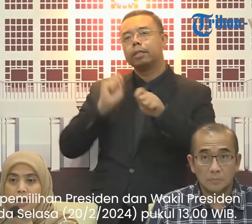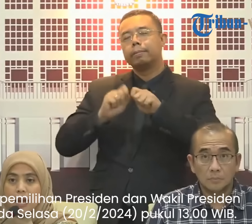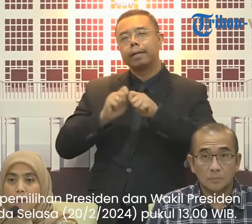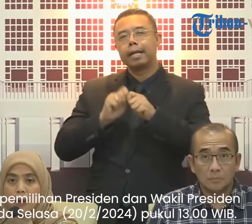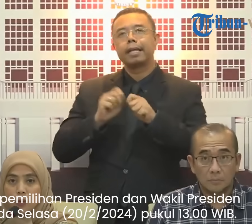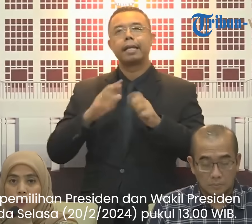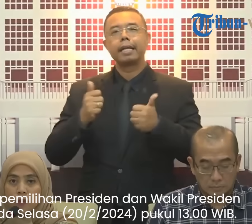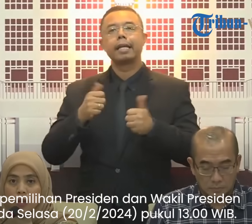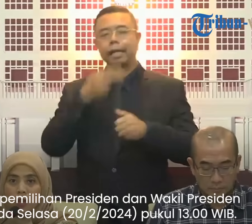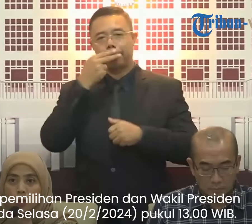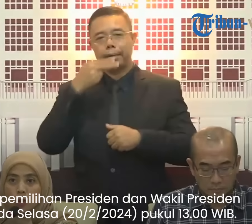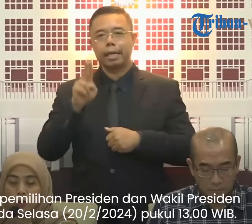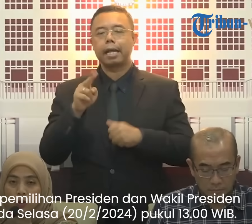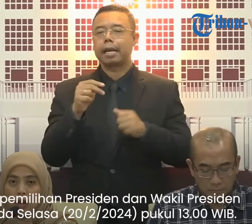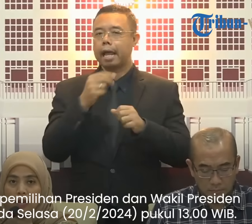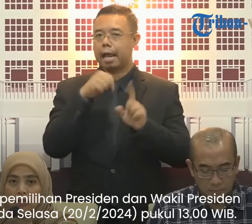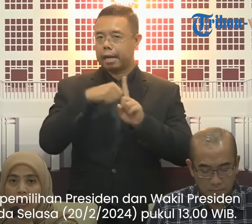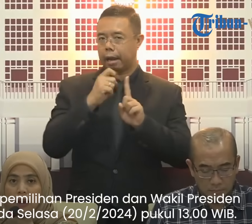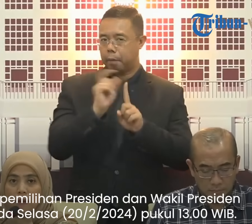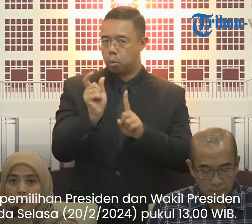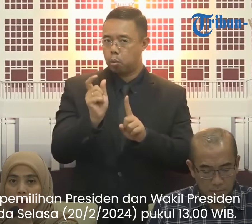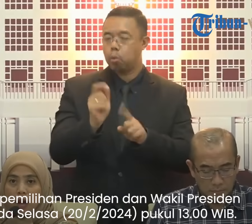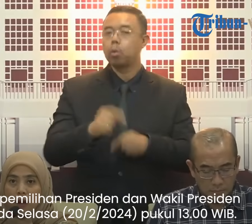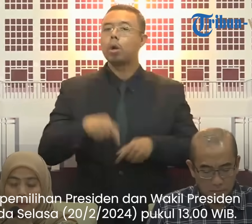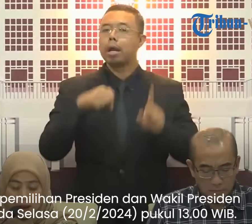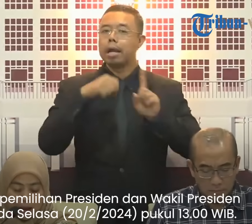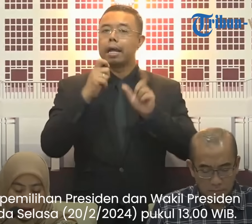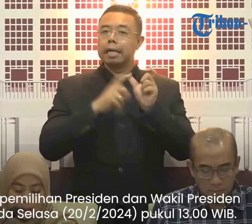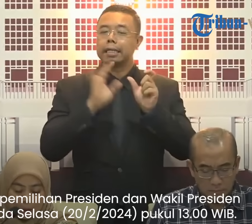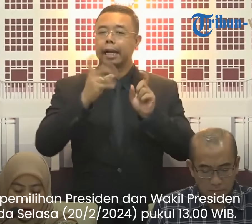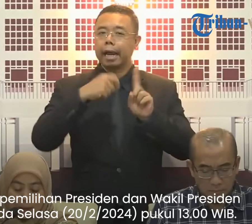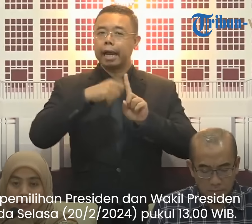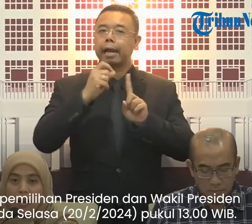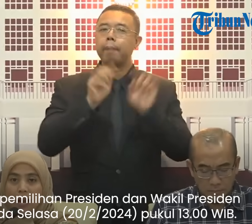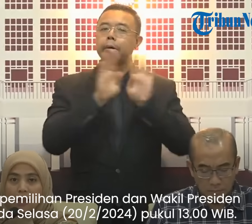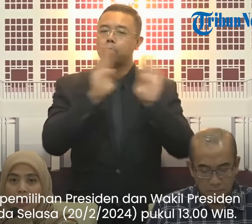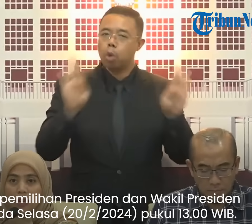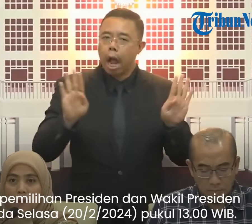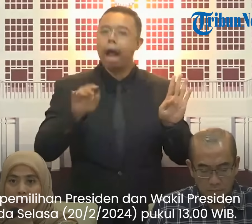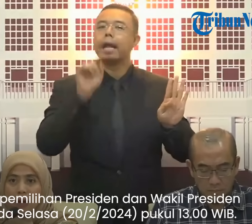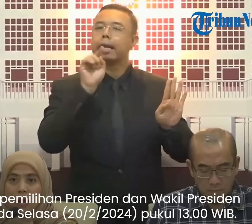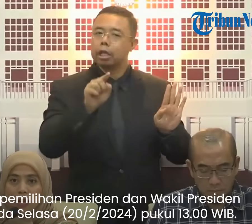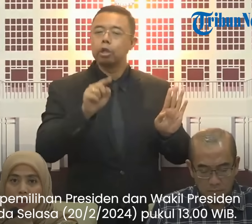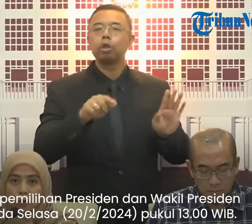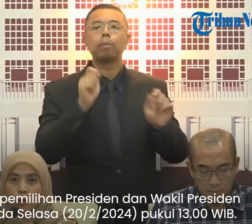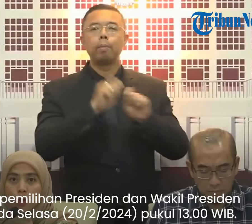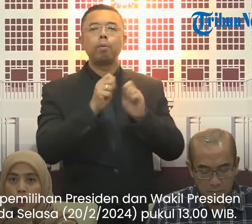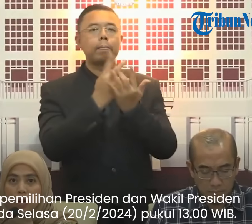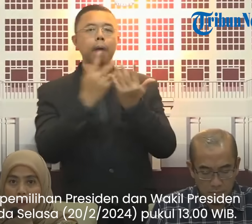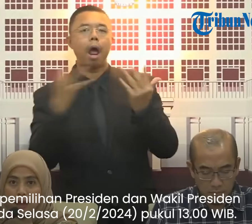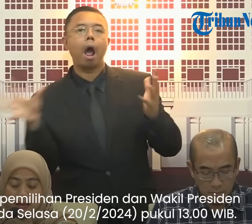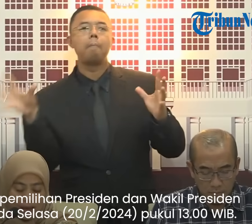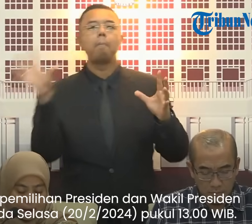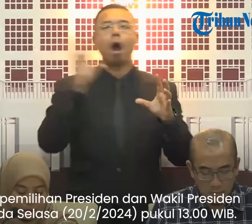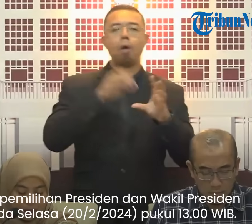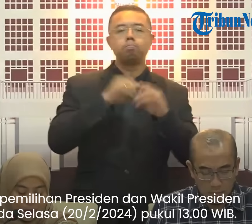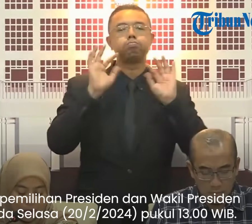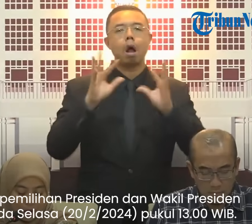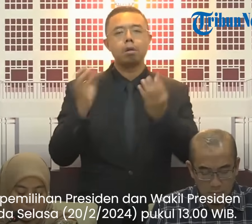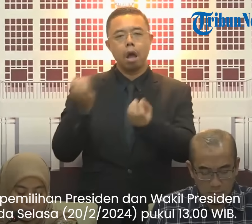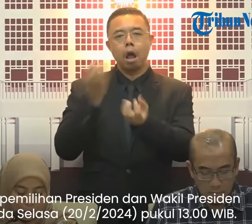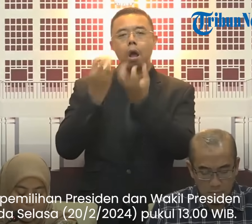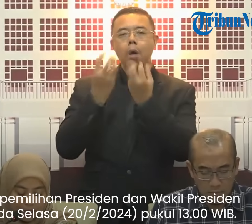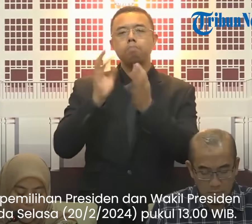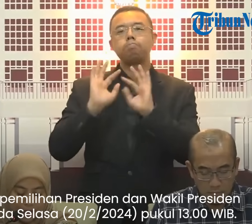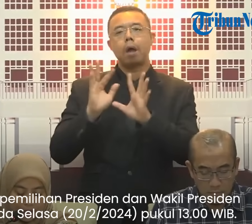Update hasil real count pemilihan presiden dan wakil presiden yang dilakukan KPU pada Selasa 20 Februari 2024